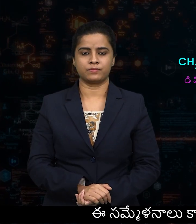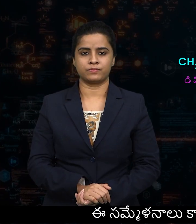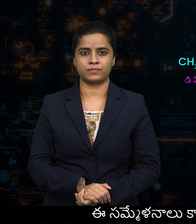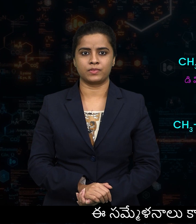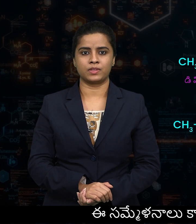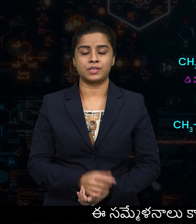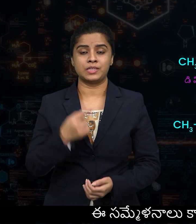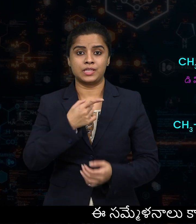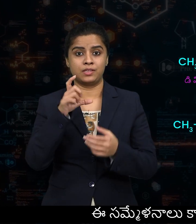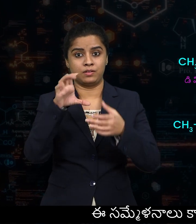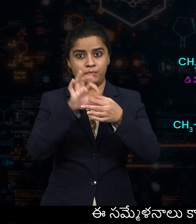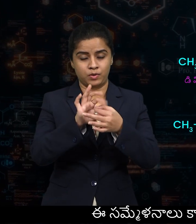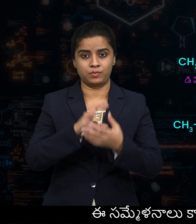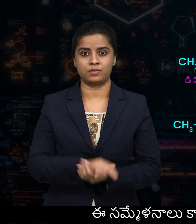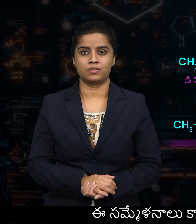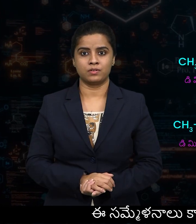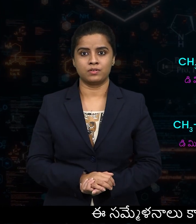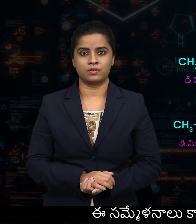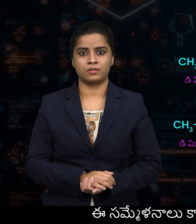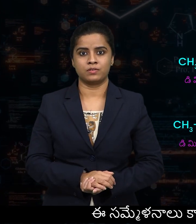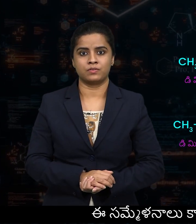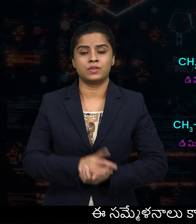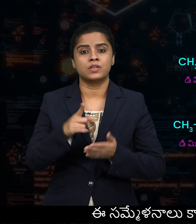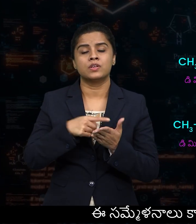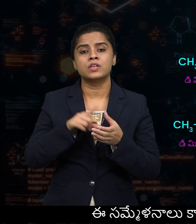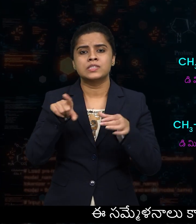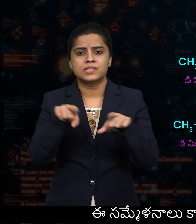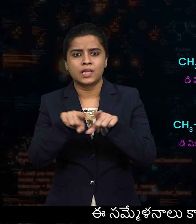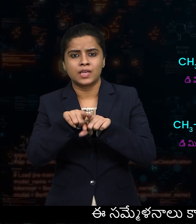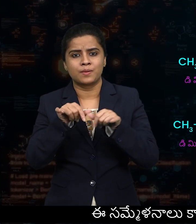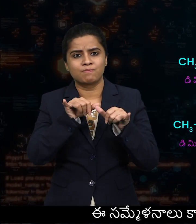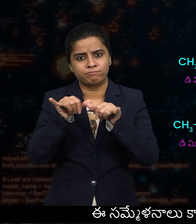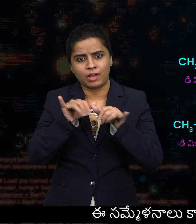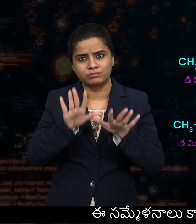ఈ సమ్మేళనాలు కార్బాక్సిలిక్ ఆమ్లాల ఉత్పన్నాలు.